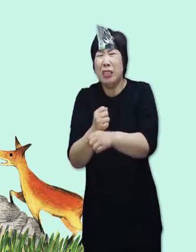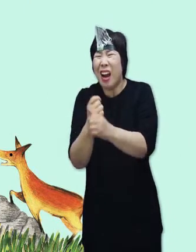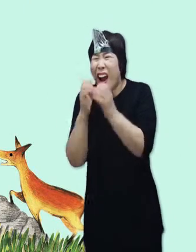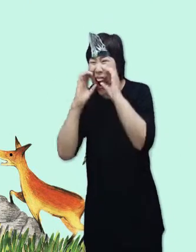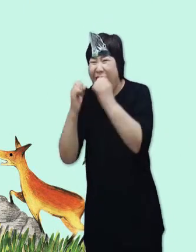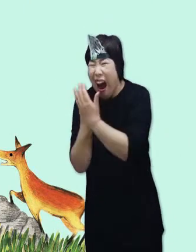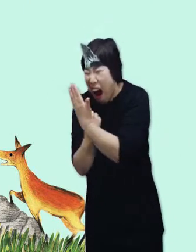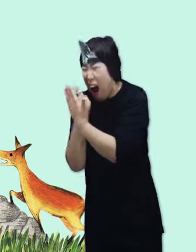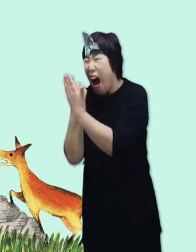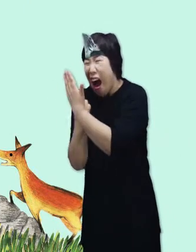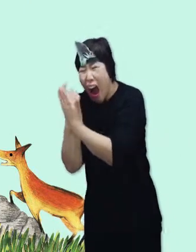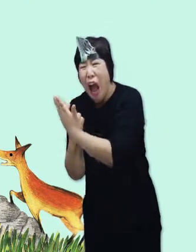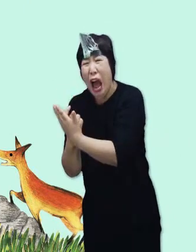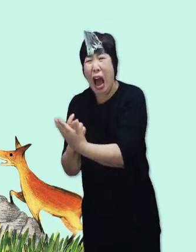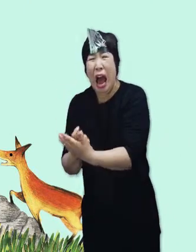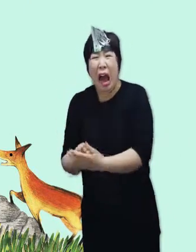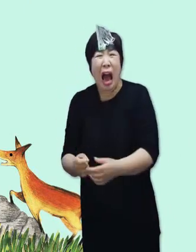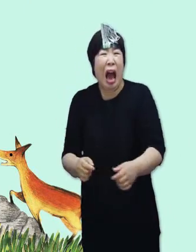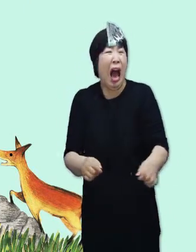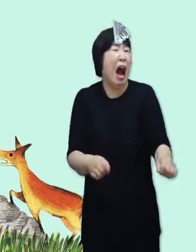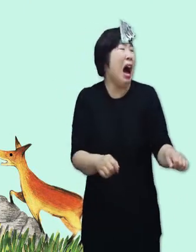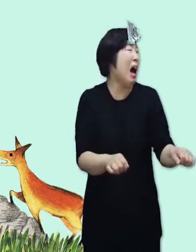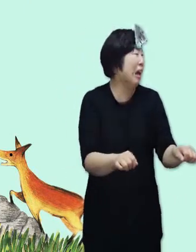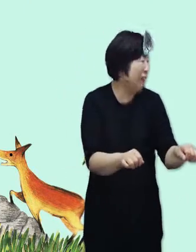뭐하러 엄니를 갈고 있냐고.